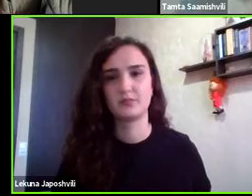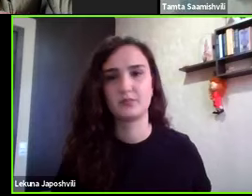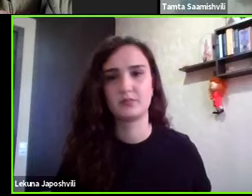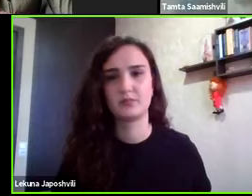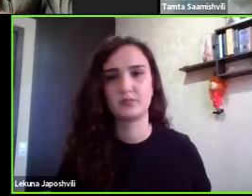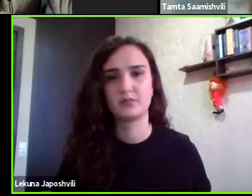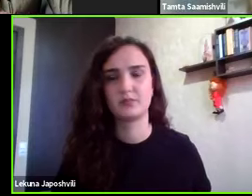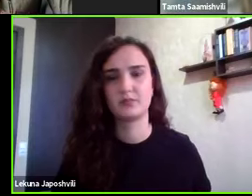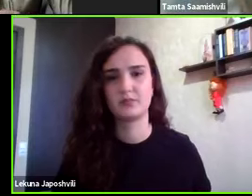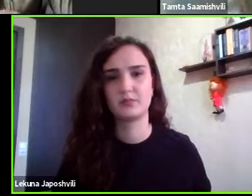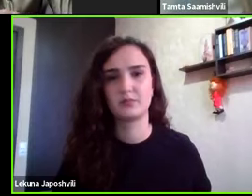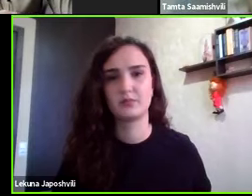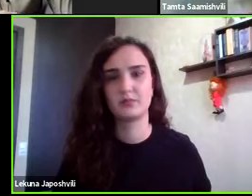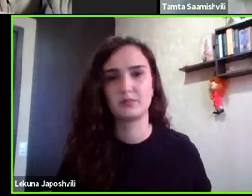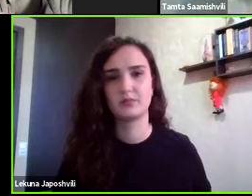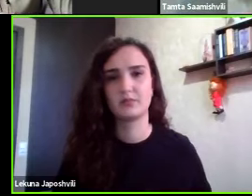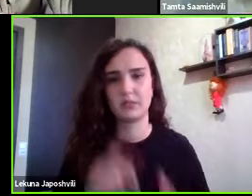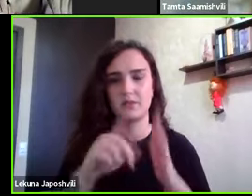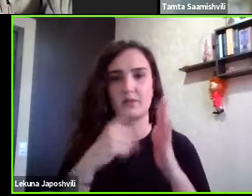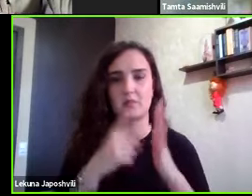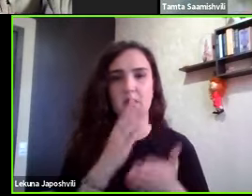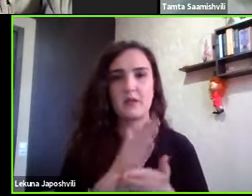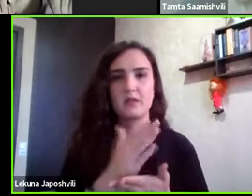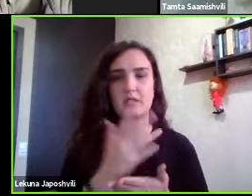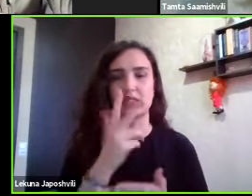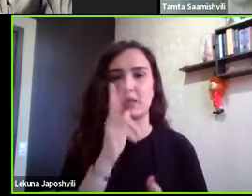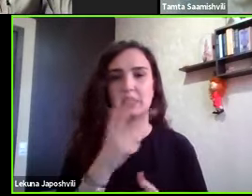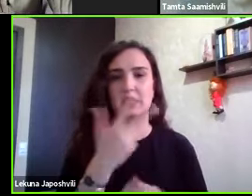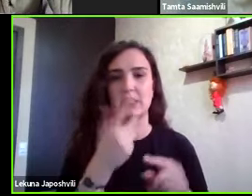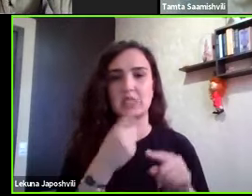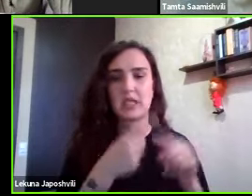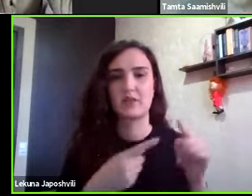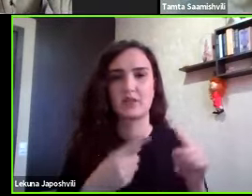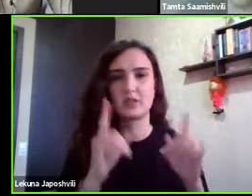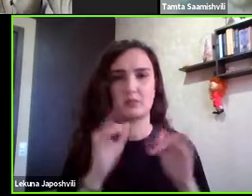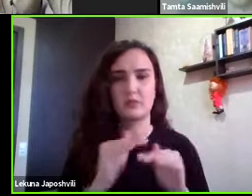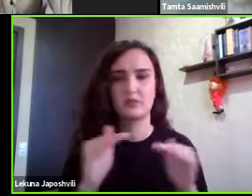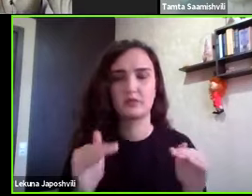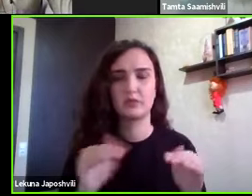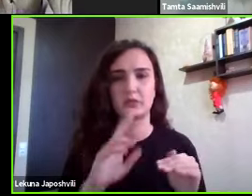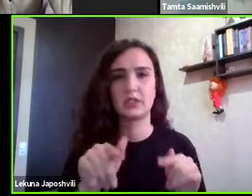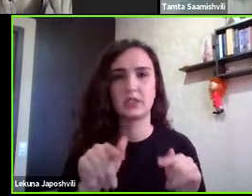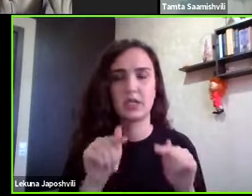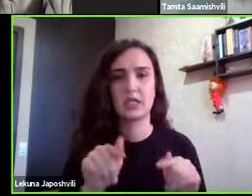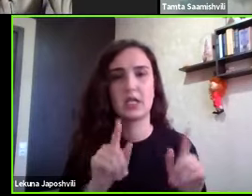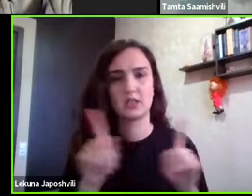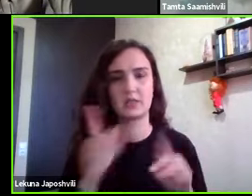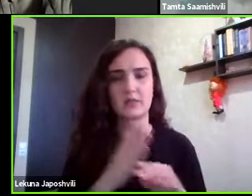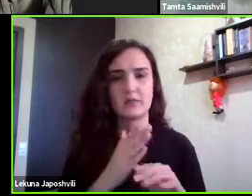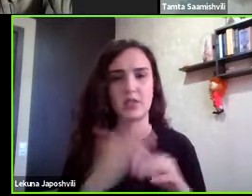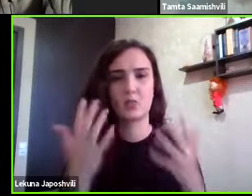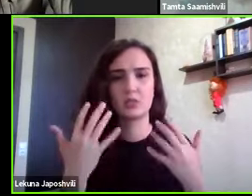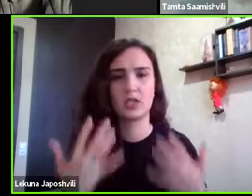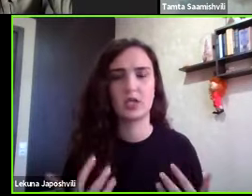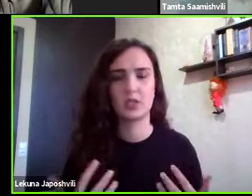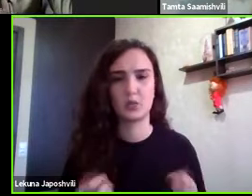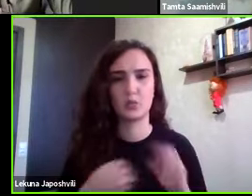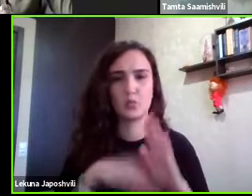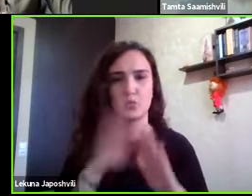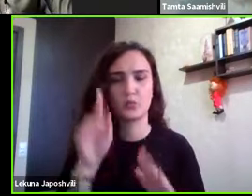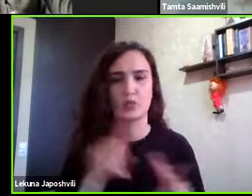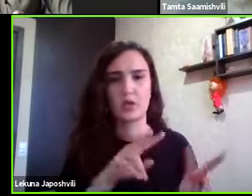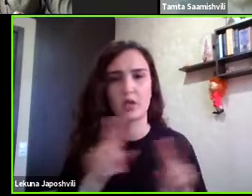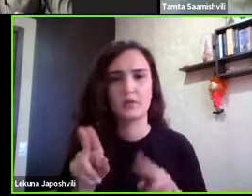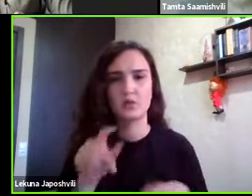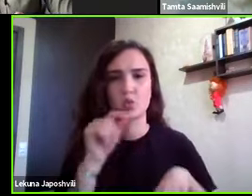კითხვა მყავს სამწლინახევრის ბავშვი და აქვს გამონაყარი უფრო გავს